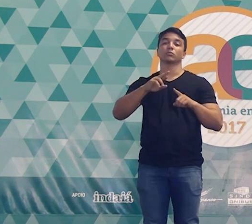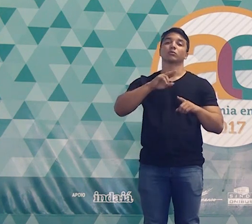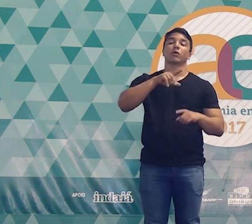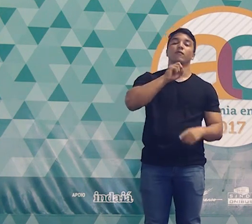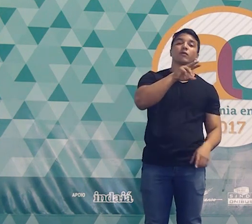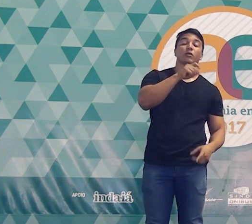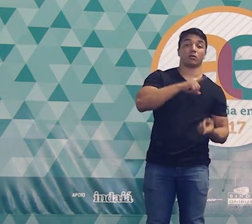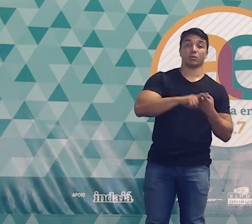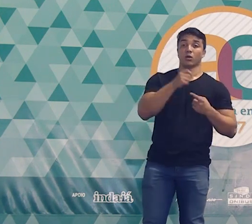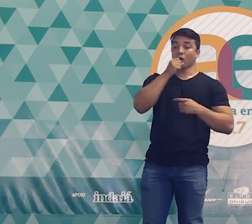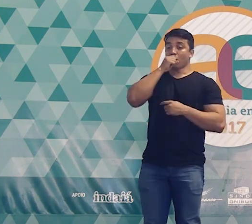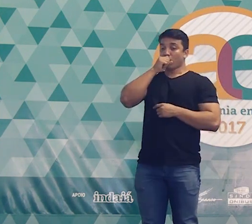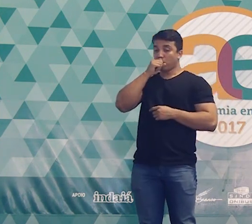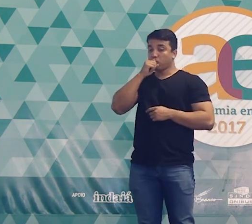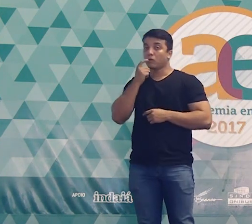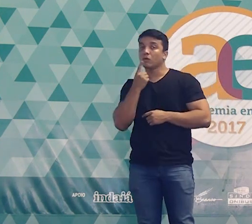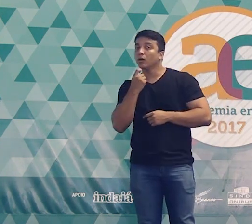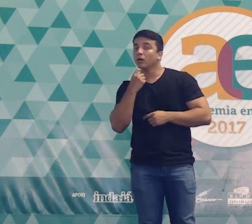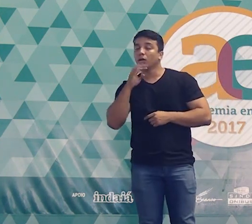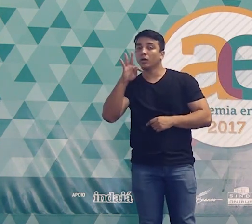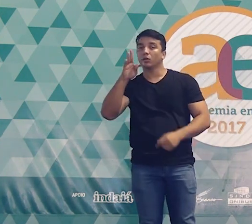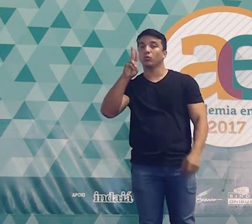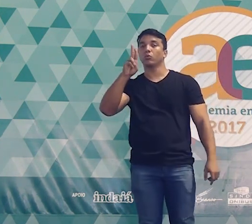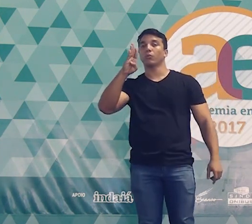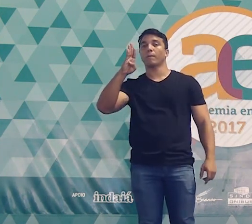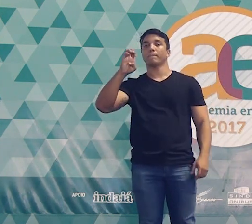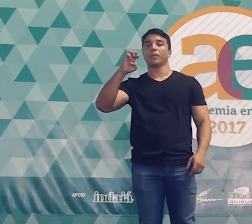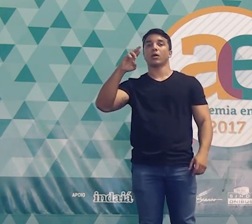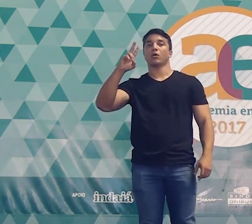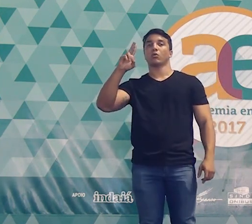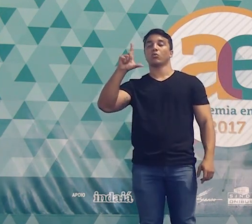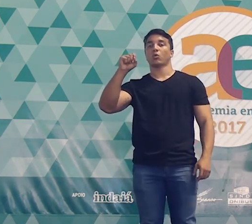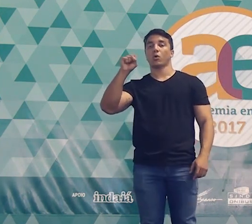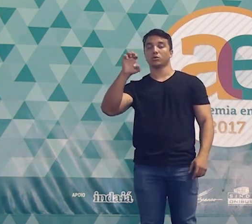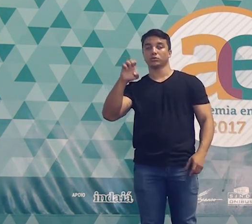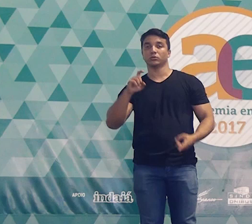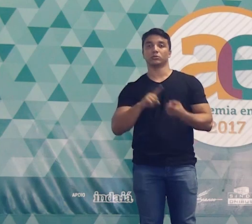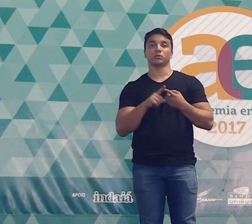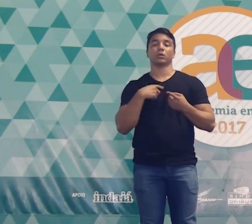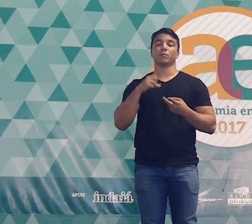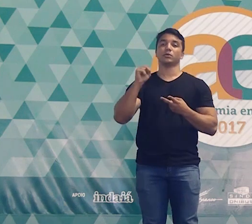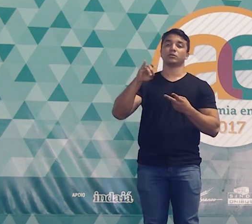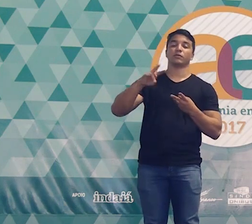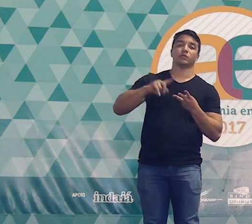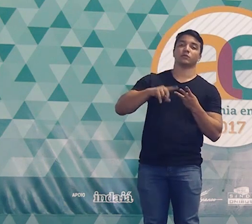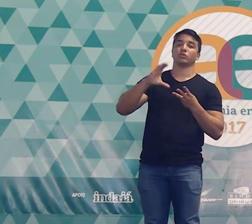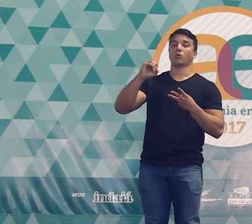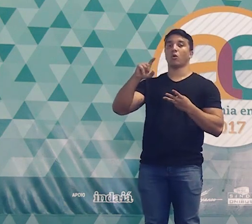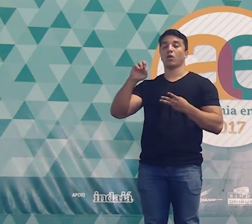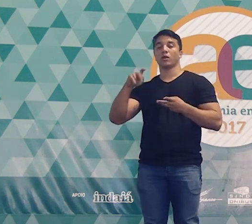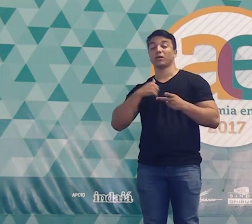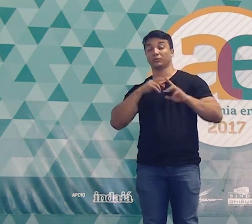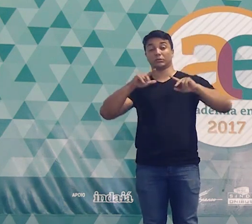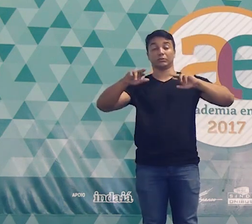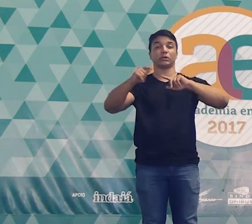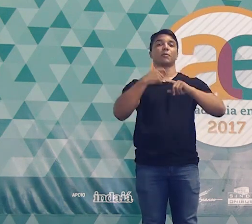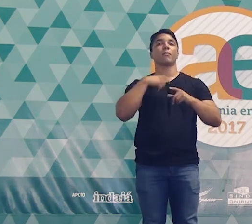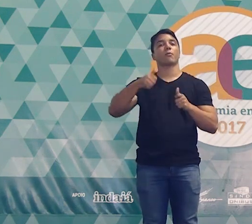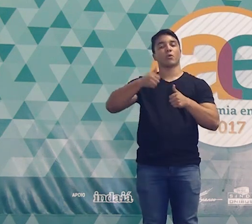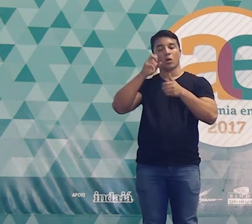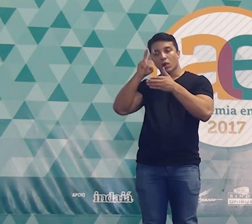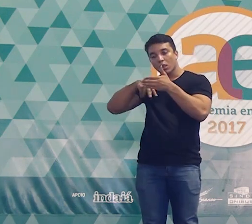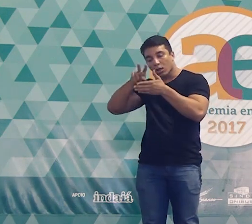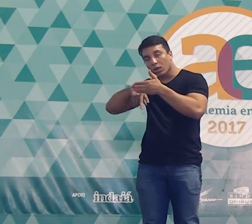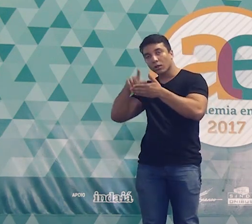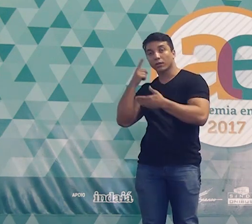a tuberculose que afligiu no século passado a humanidade, o tétano, sífilis, cólera. Então, dá uma lidinha no seu